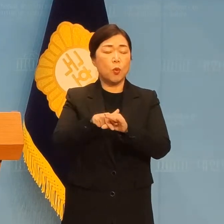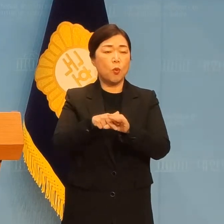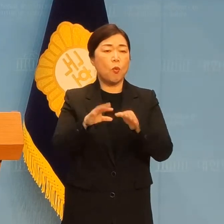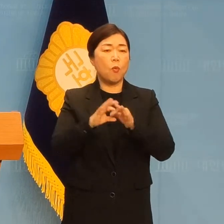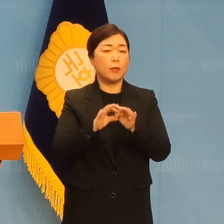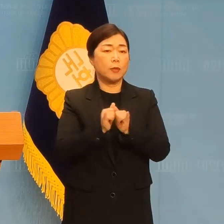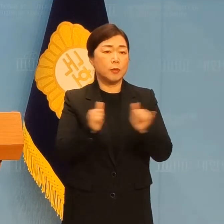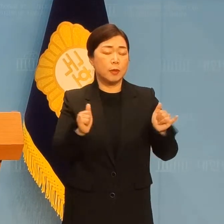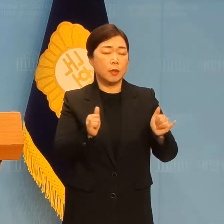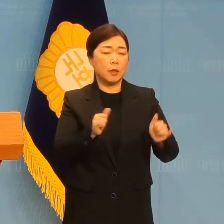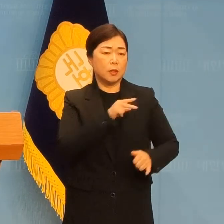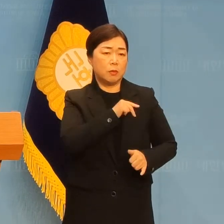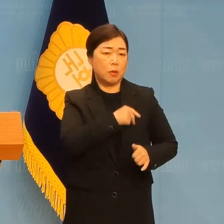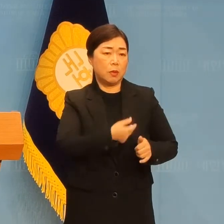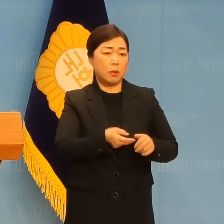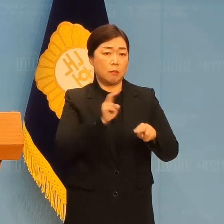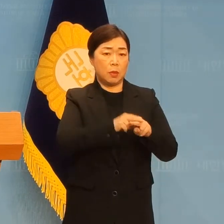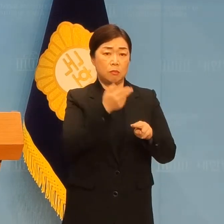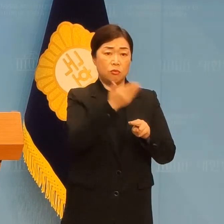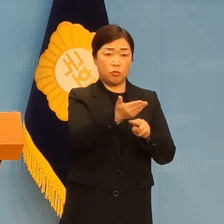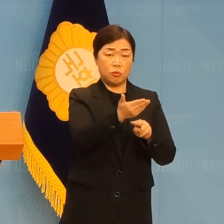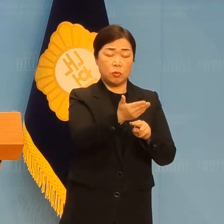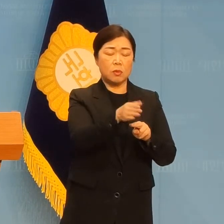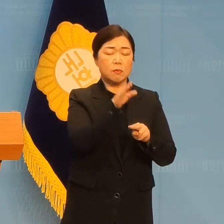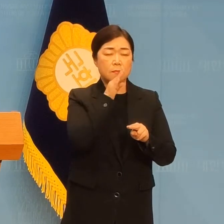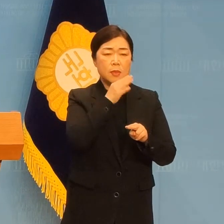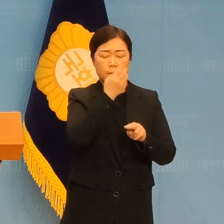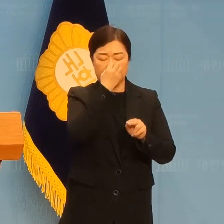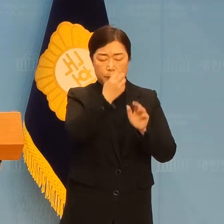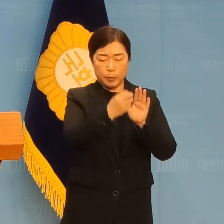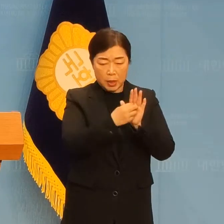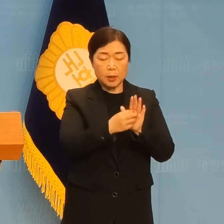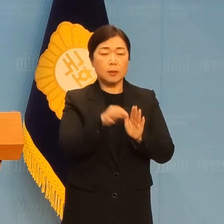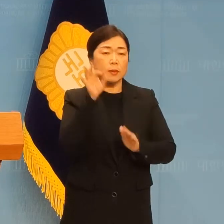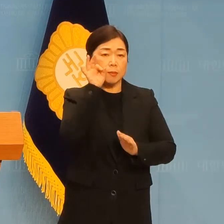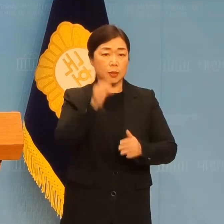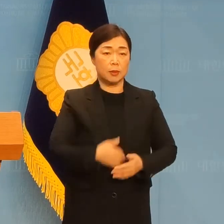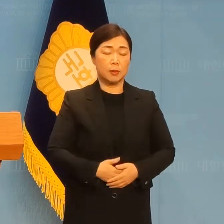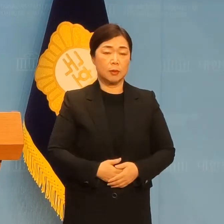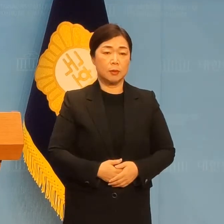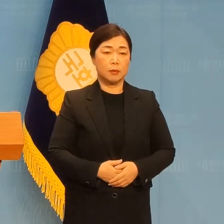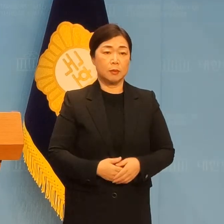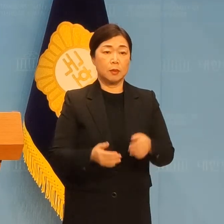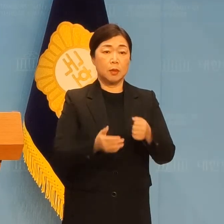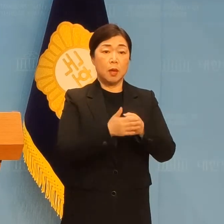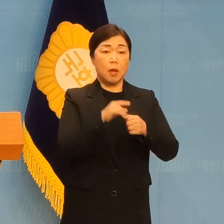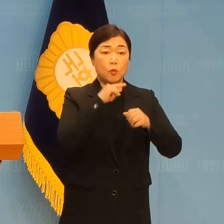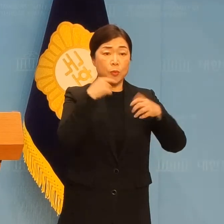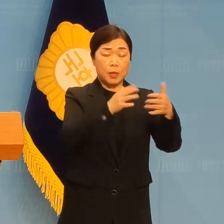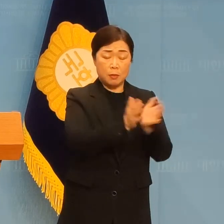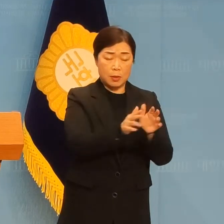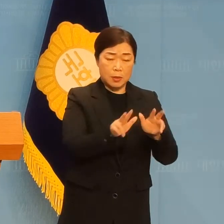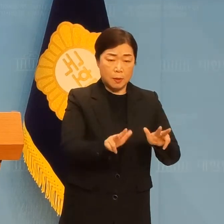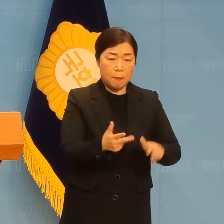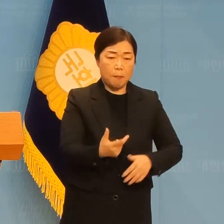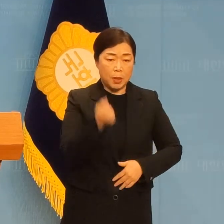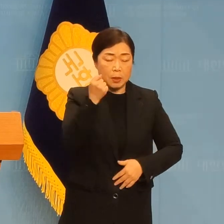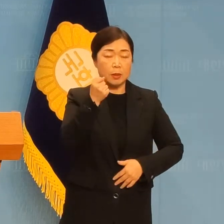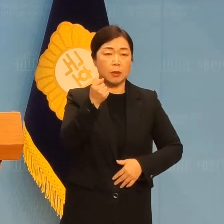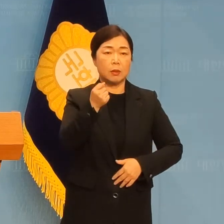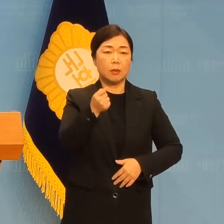수치이자 모욕입니다. 국민의힘은 즉각 진상조사에 착수해서 통일교 금배지부터 퇴출시킬